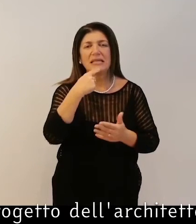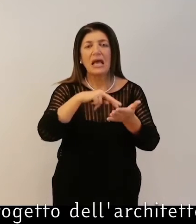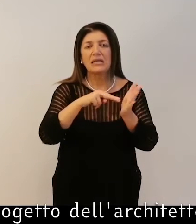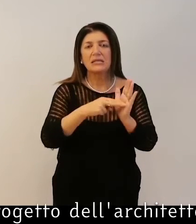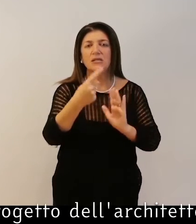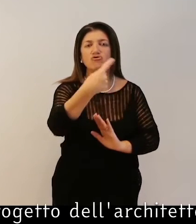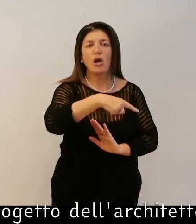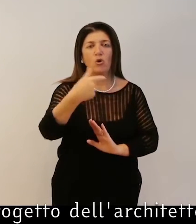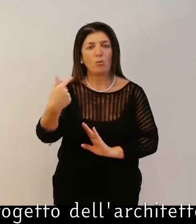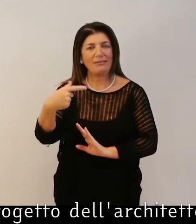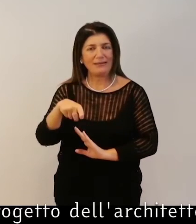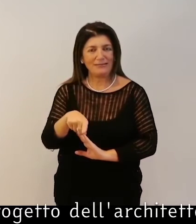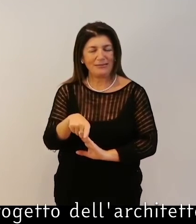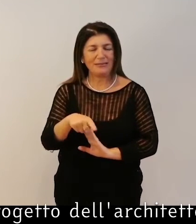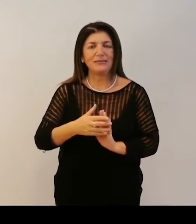Tazzini.